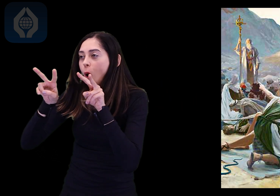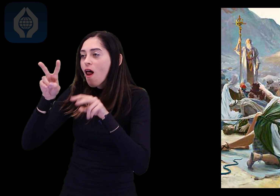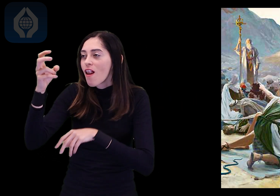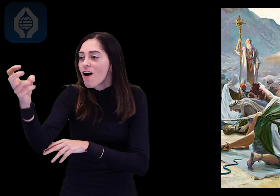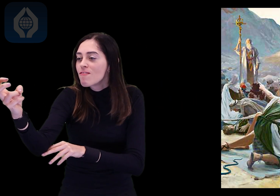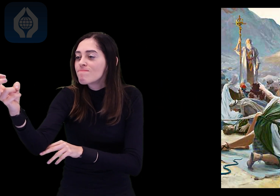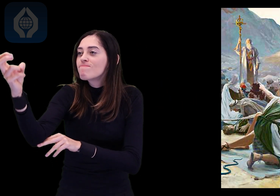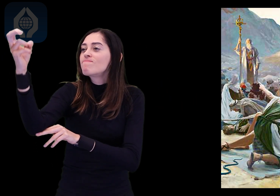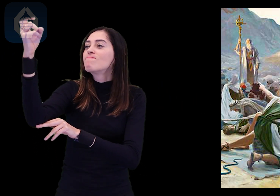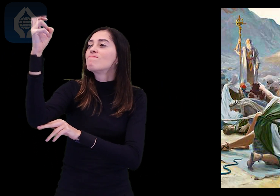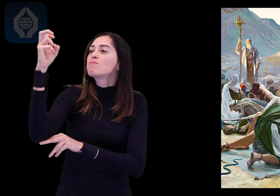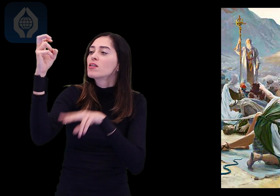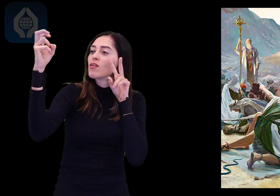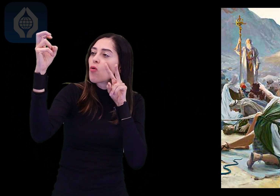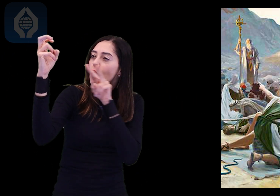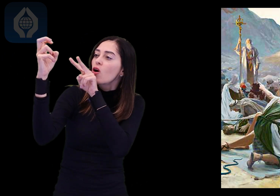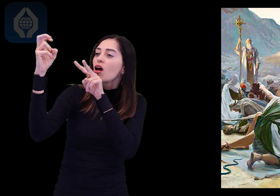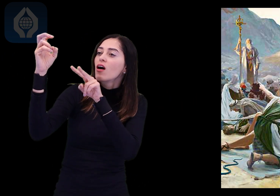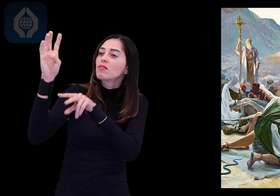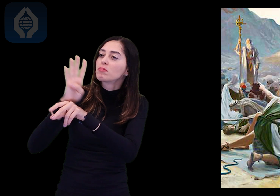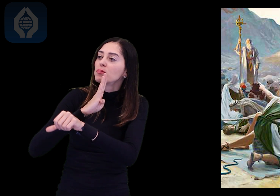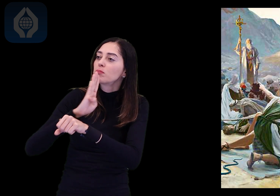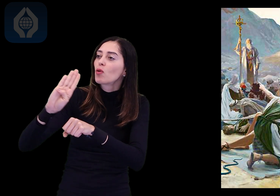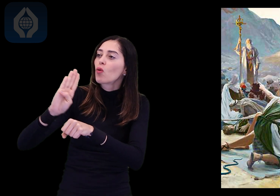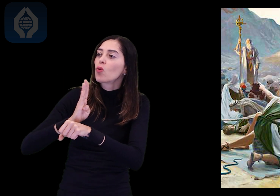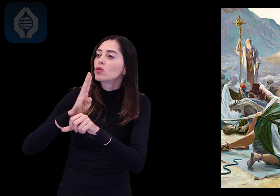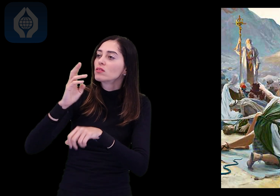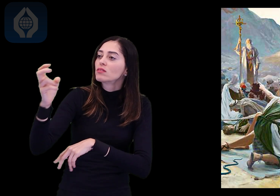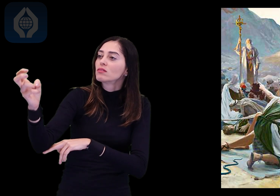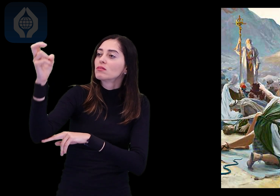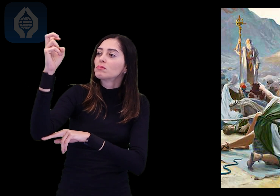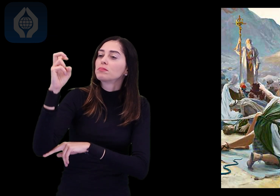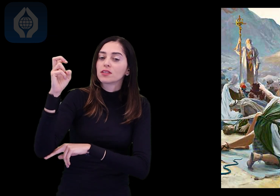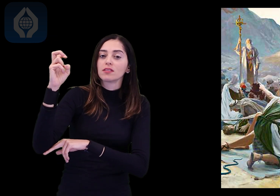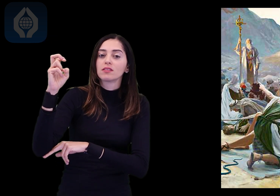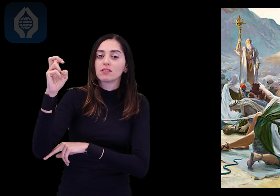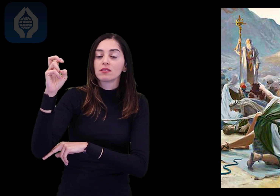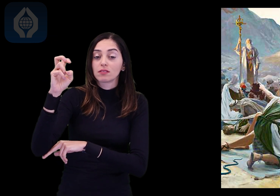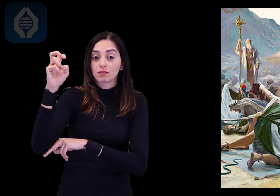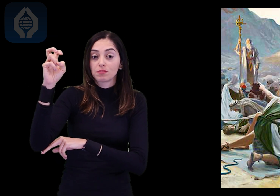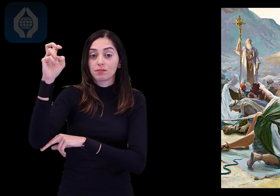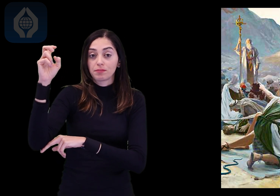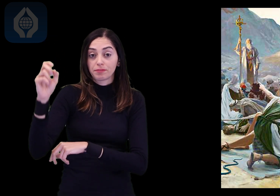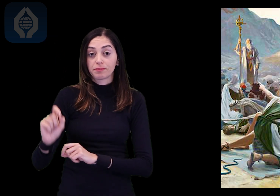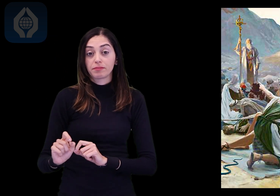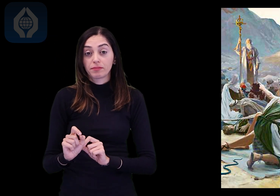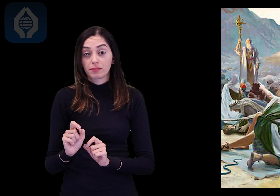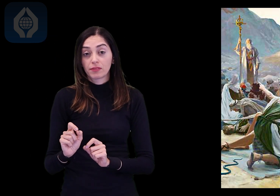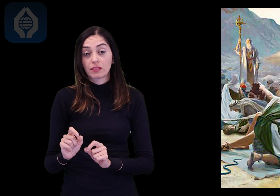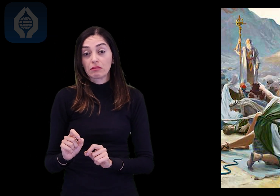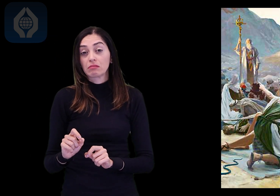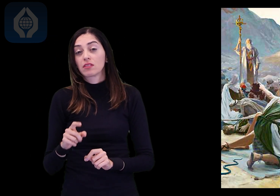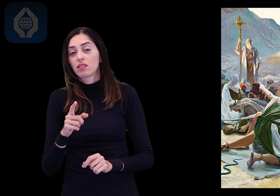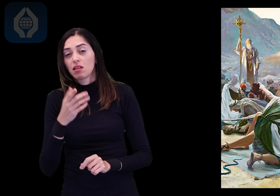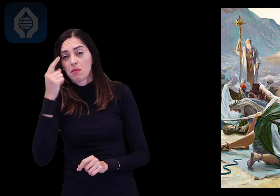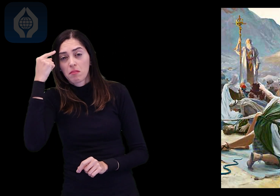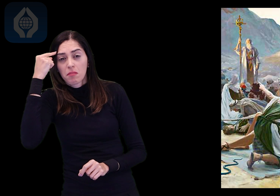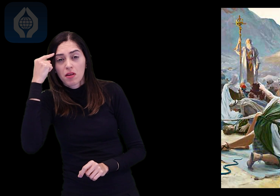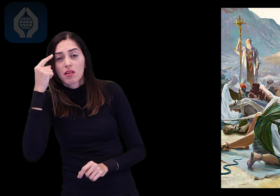que olhar para a serpente de bronze, exatamente como o Senhor tinha dito. Você acha que alguém realmente olhou,